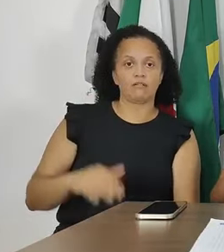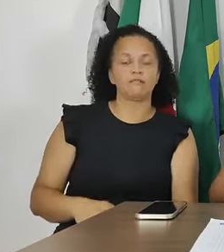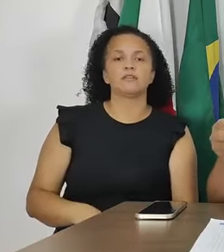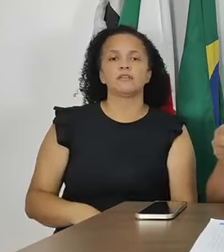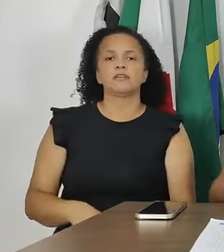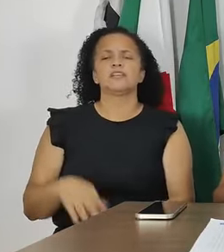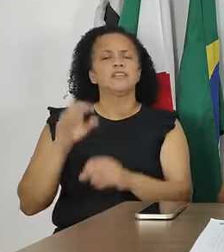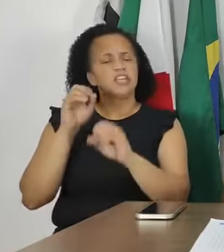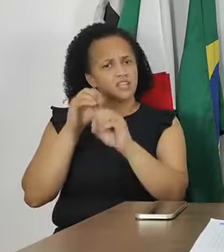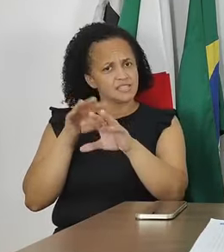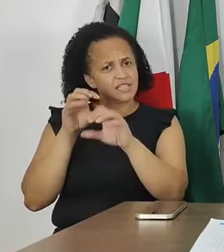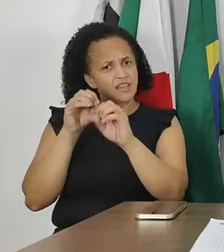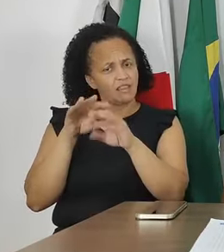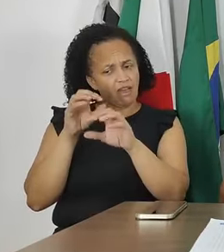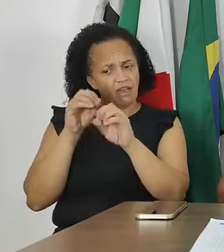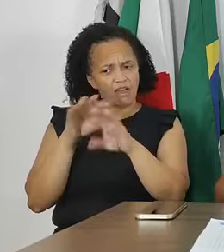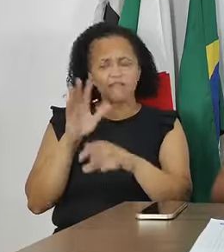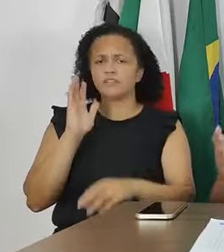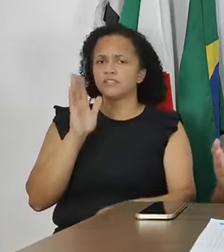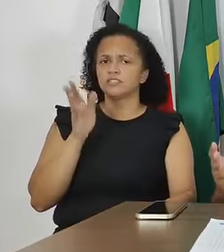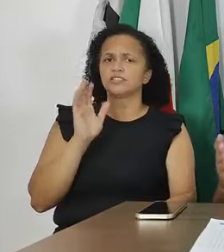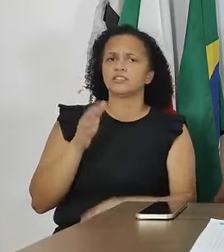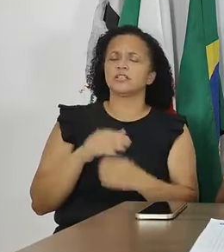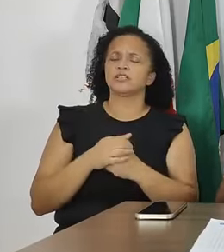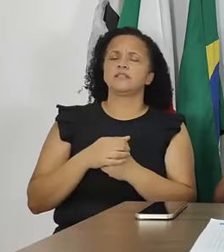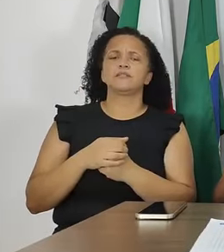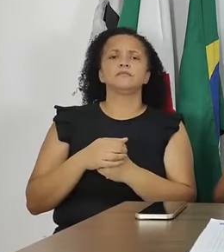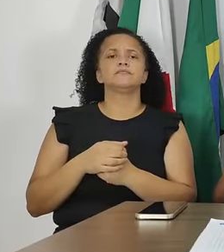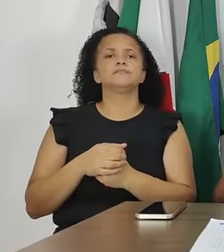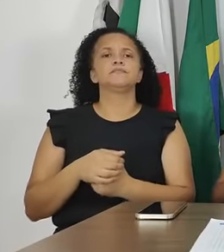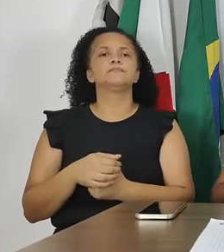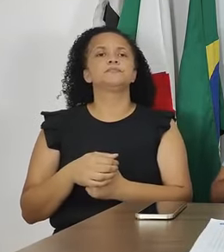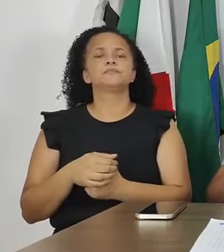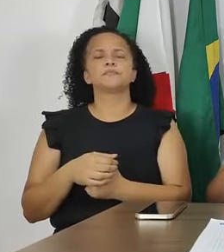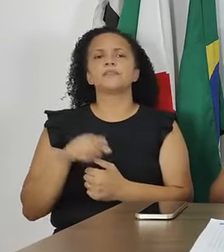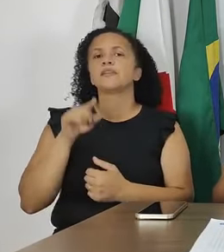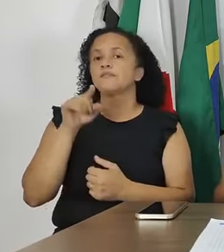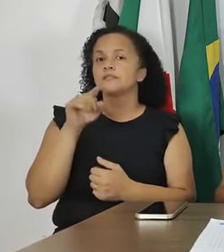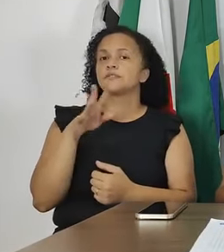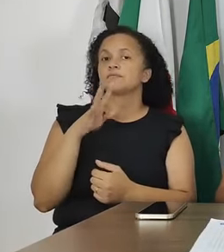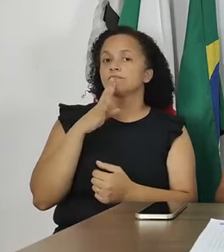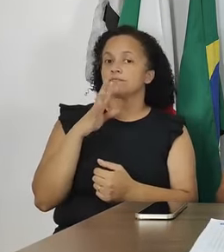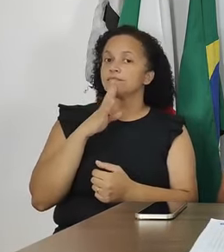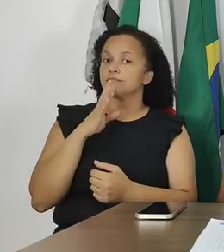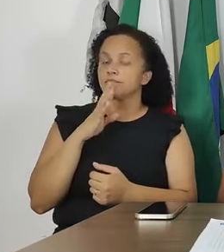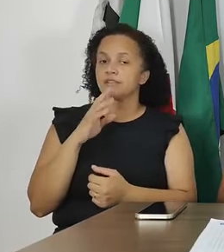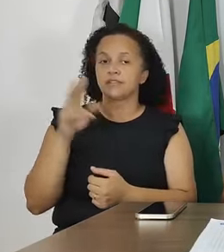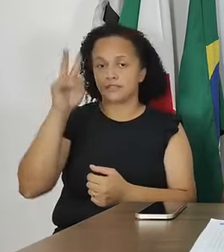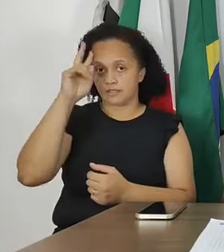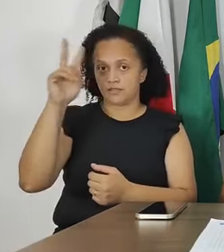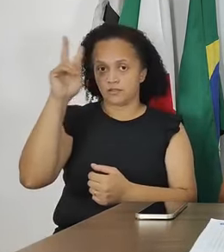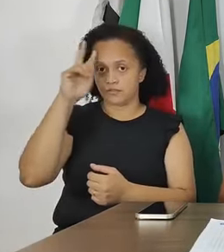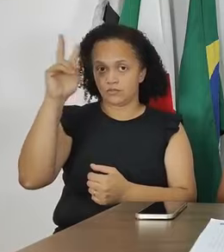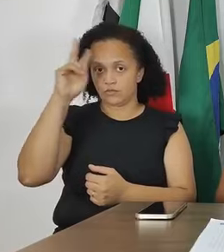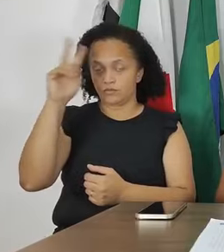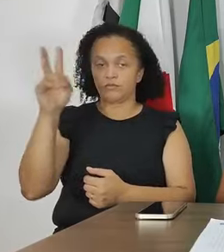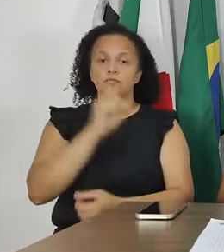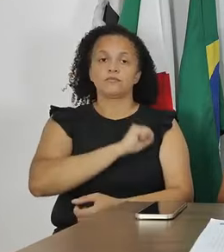já ministrava, né, perante o Senhor. E aí você conhece a história de Samuel, conhece a história de sua